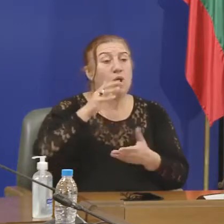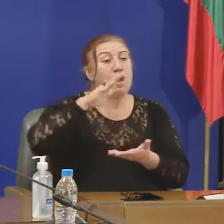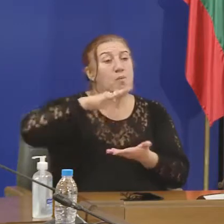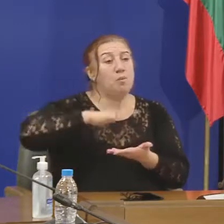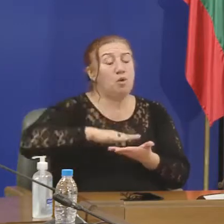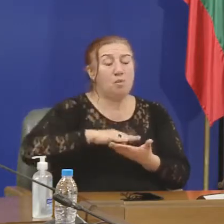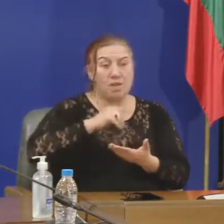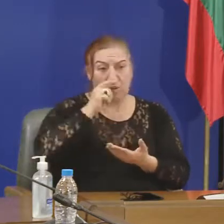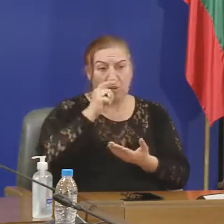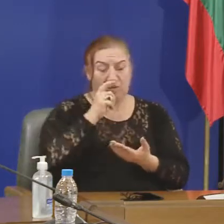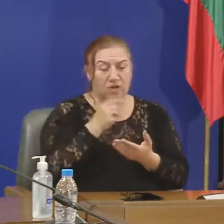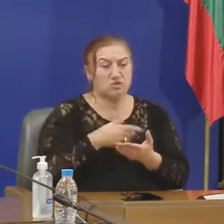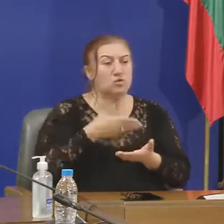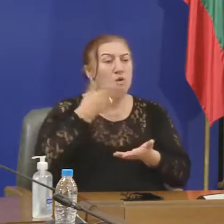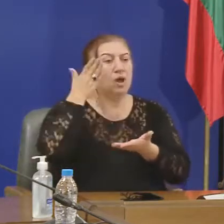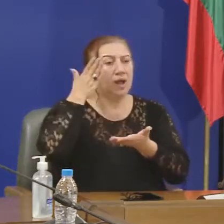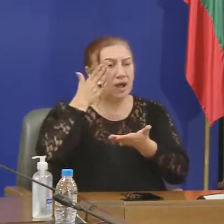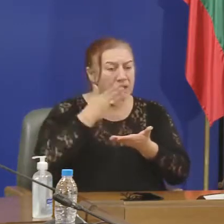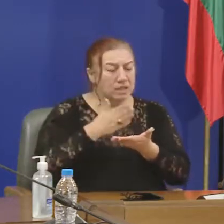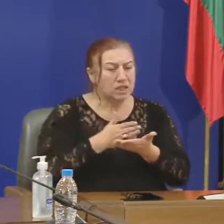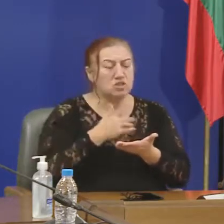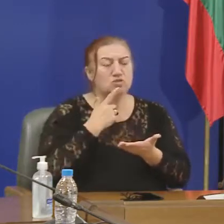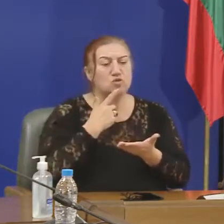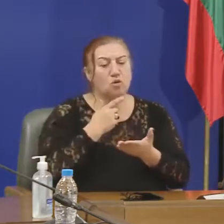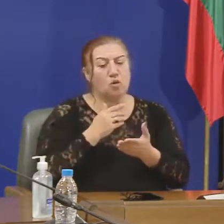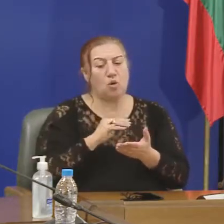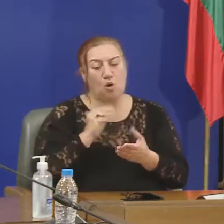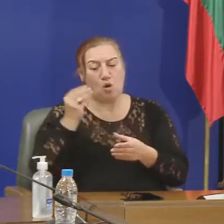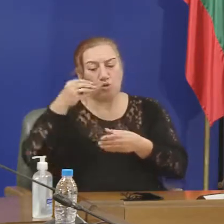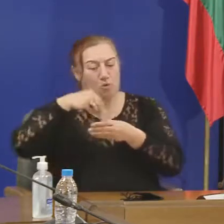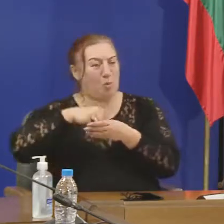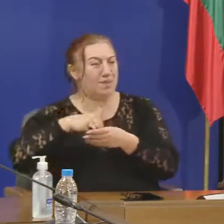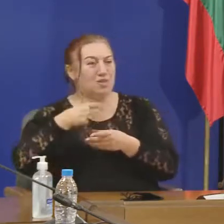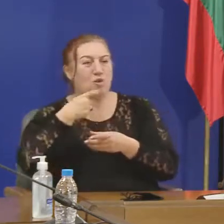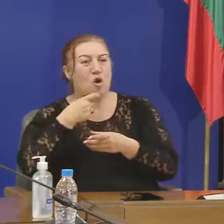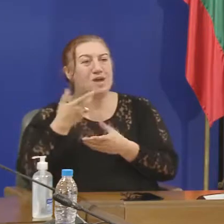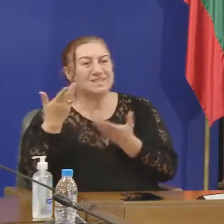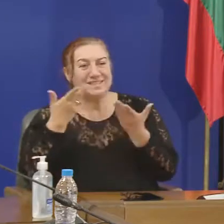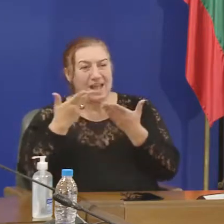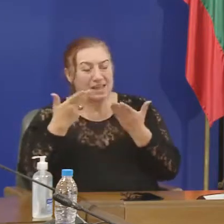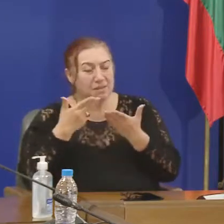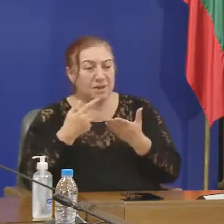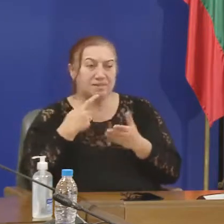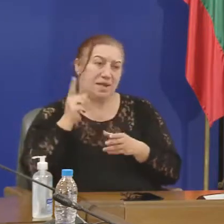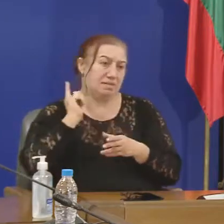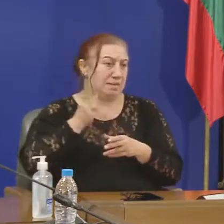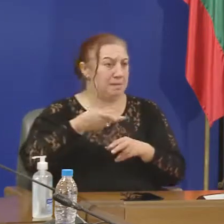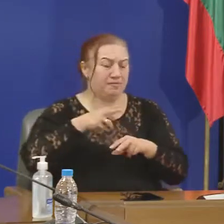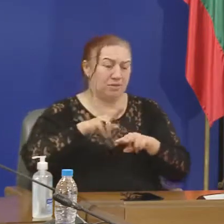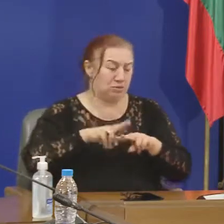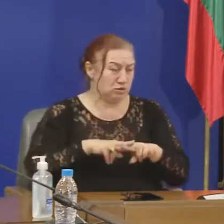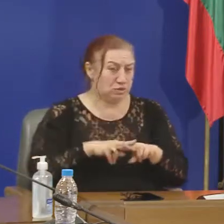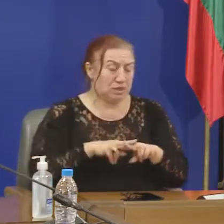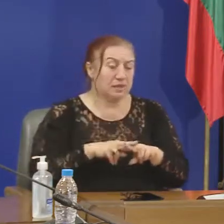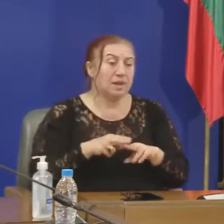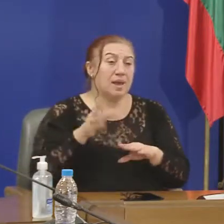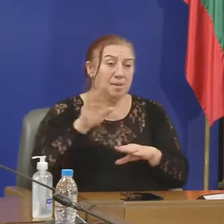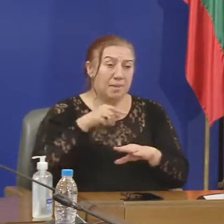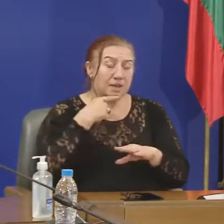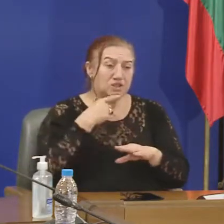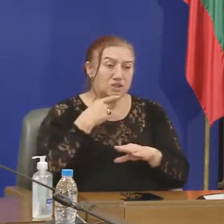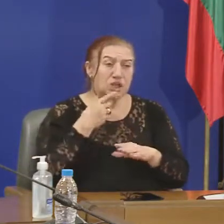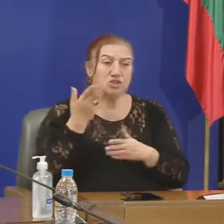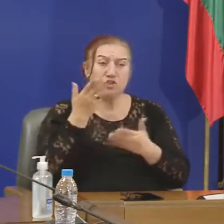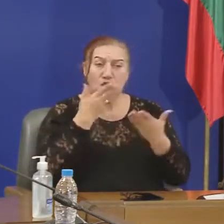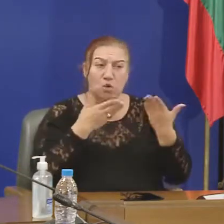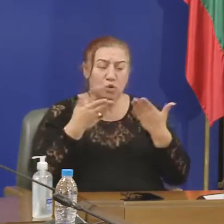важно. Категорично занималните трябва да останат да функционират, още повече, че в училищата, пак казвам, се